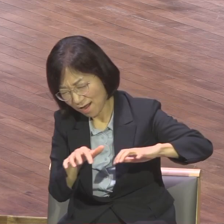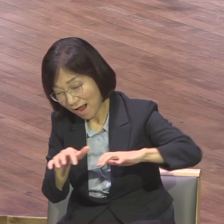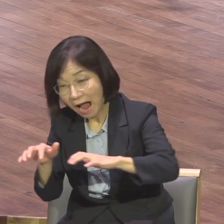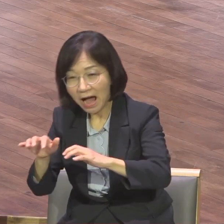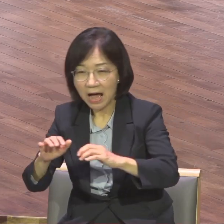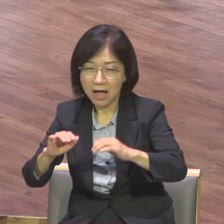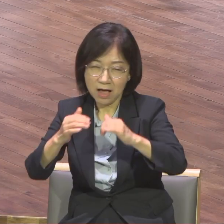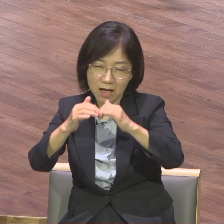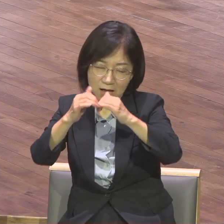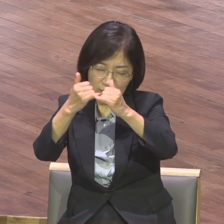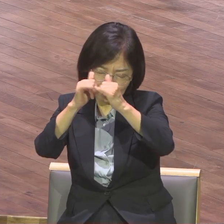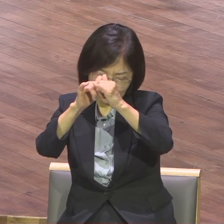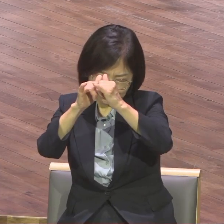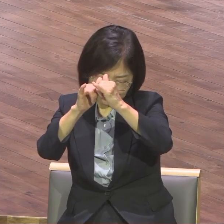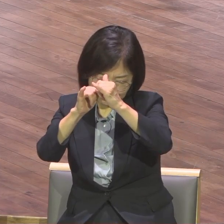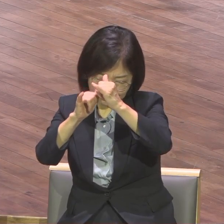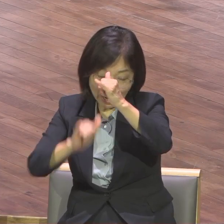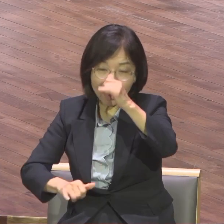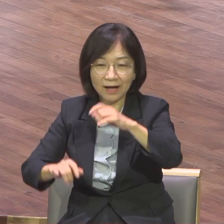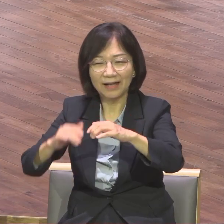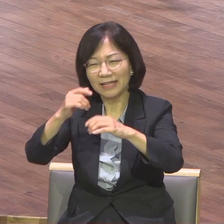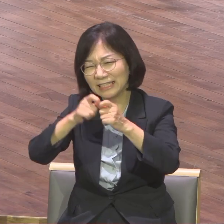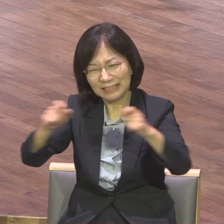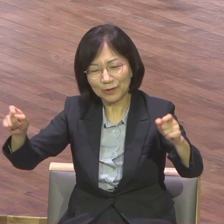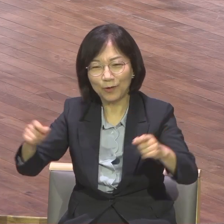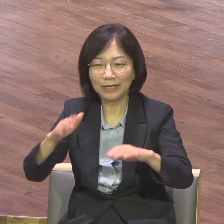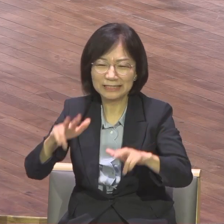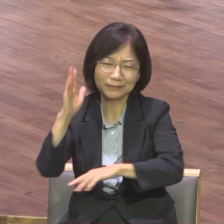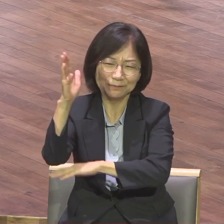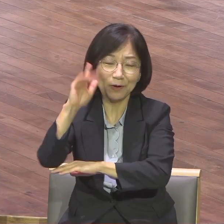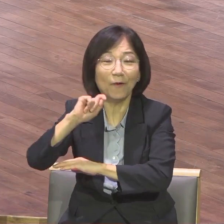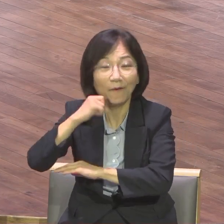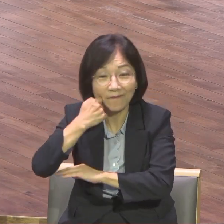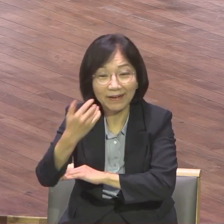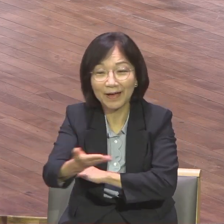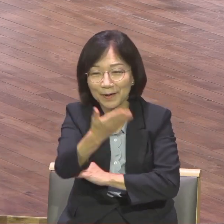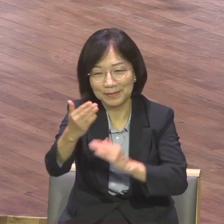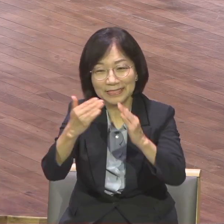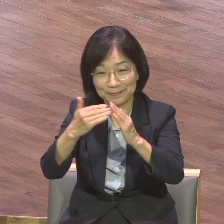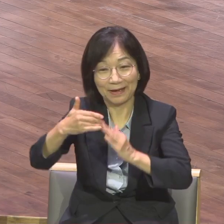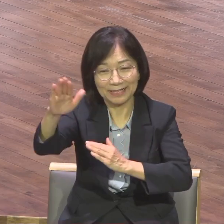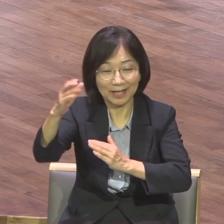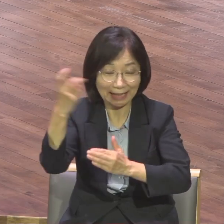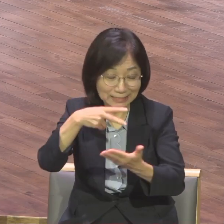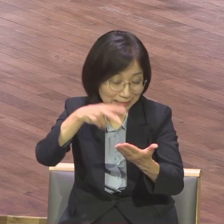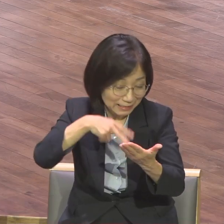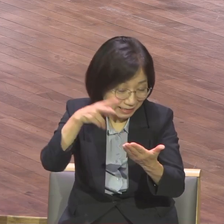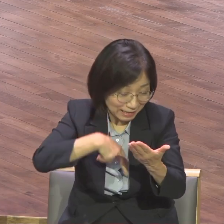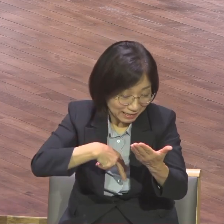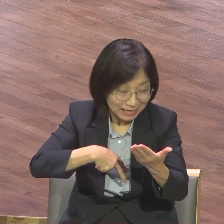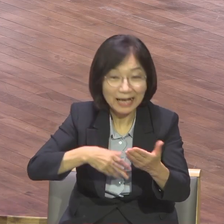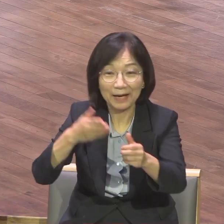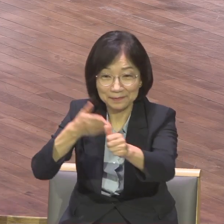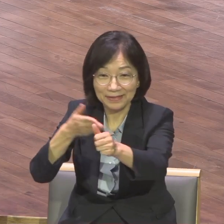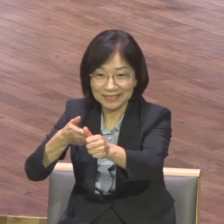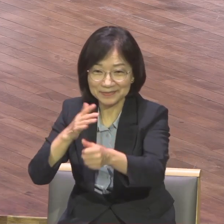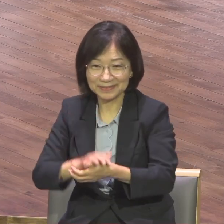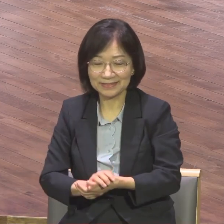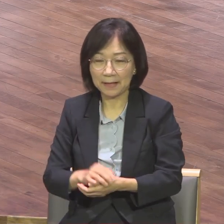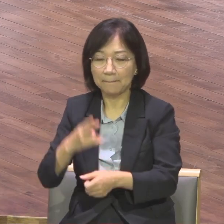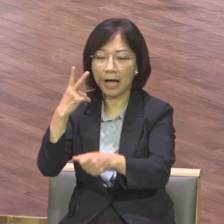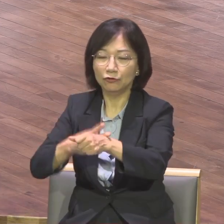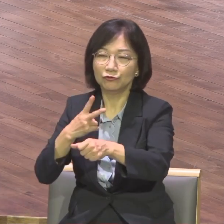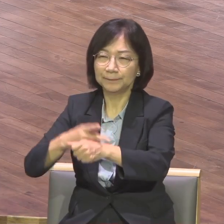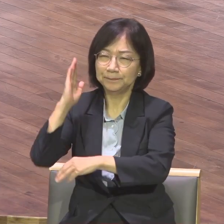집에 가서 전체 말씀을 한번 묵상해 보세요. 바울은요 메시지 중에서 특별히 다윗 왕을 강조합니다. 다윗